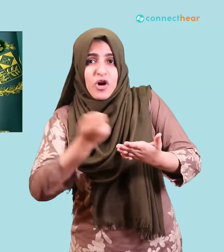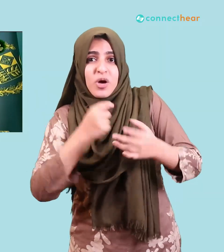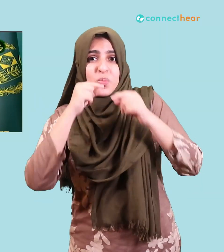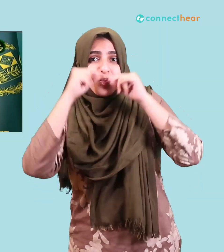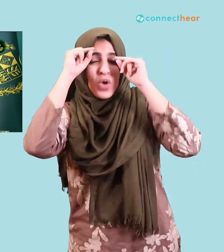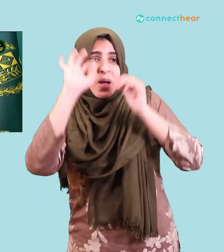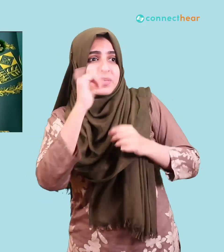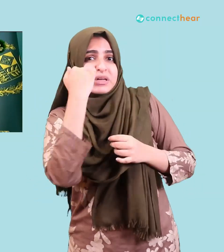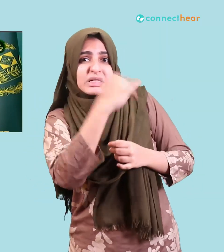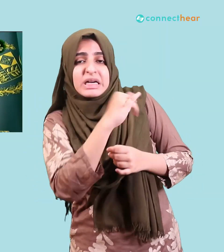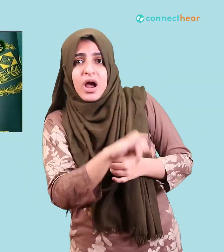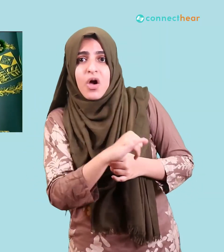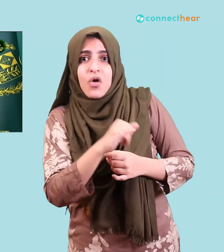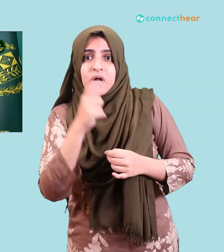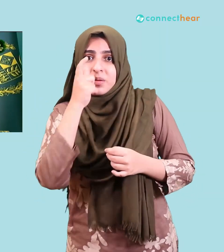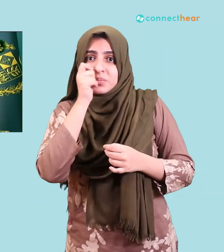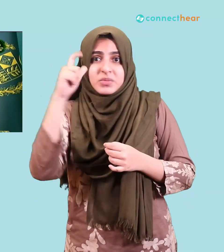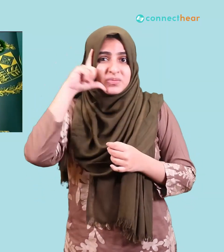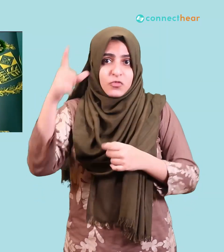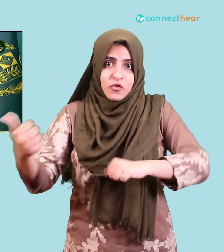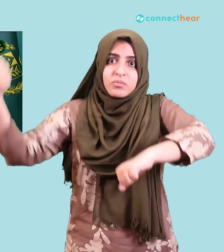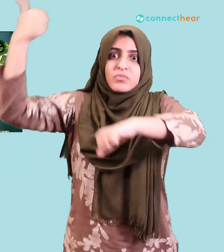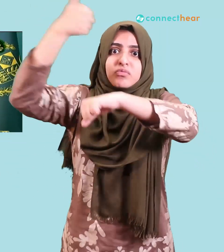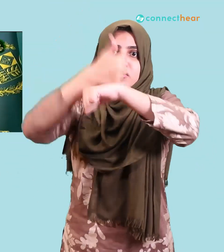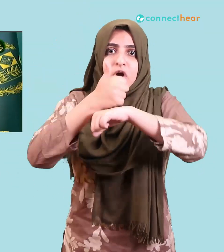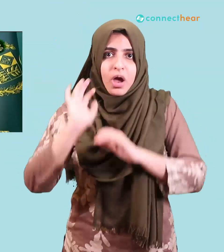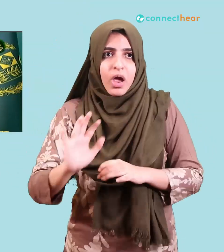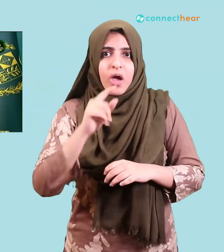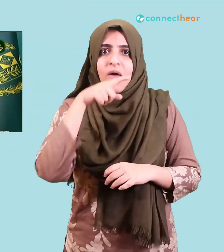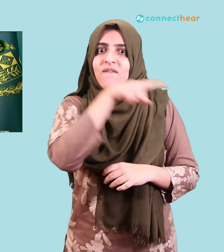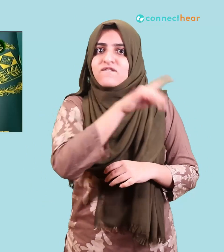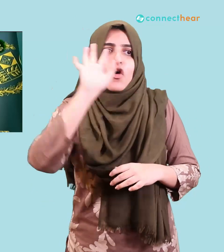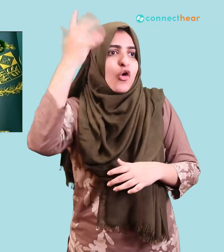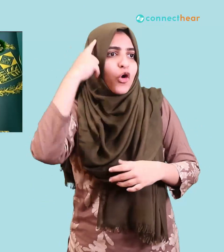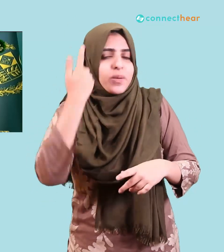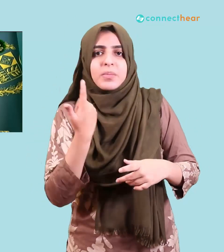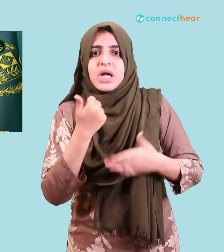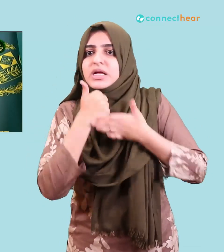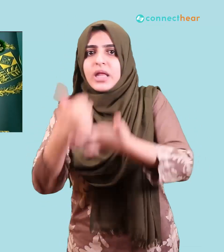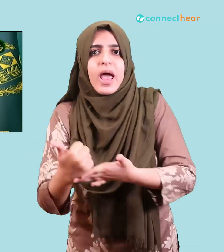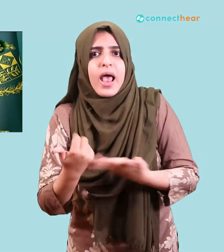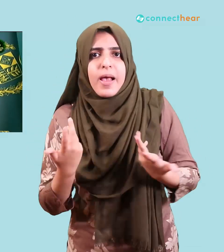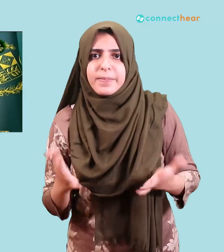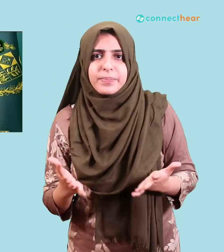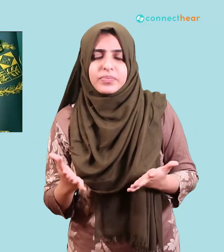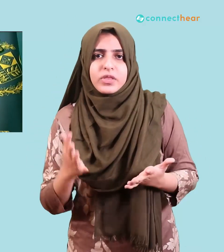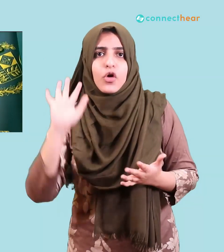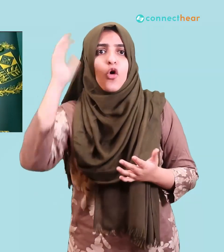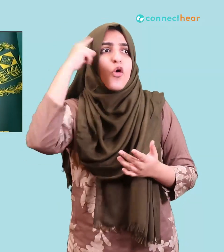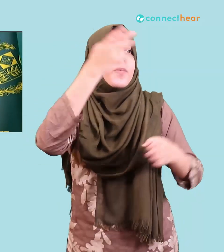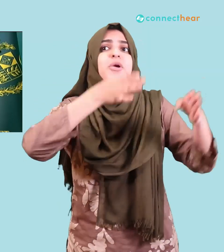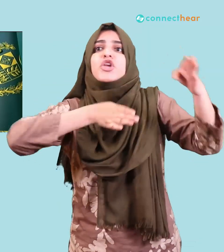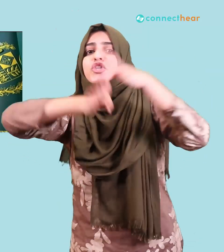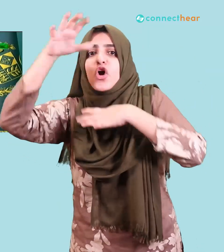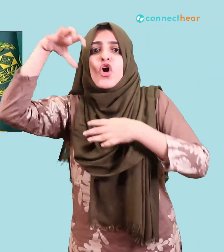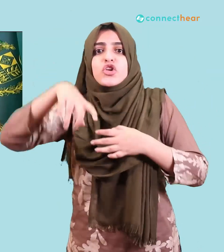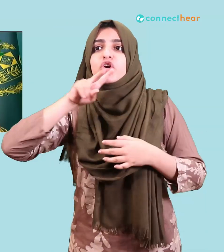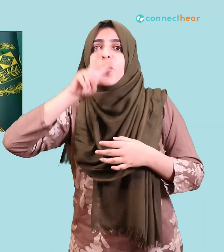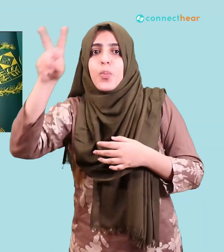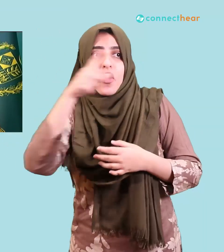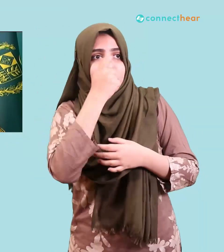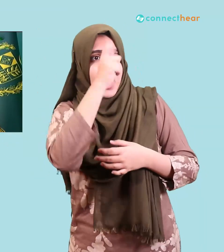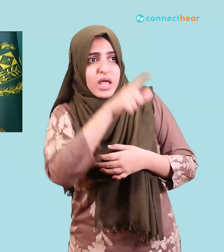نواز شریف تو پہلی دفعہ پرائم منسٹر بنے تھے, کتنی انہوں نے سٹیٹمنٹس دی تھی, کتنی دفعہ انہوں نے کسی فورم میں کہا تھا کہ